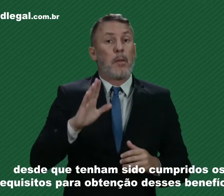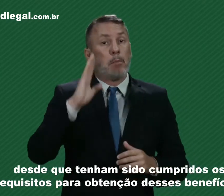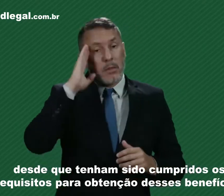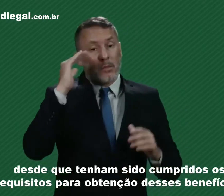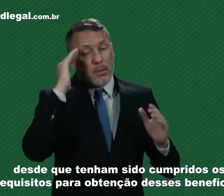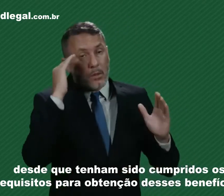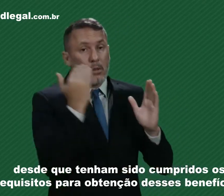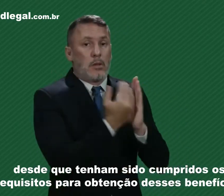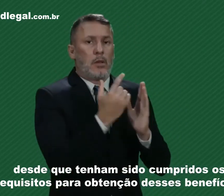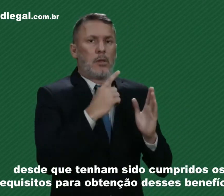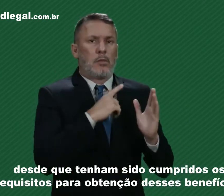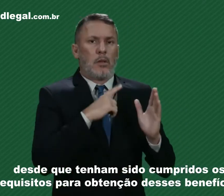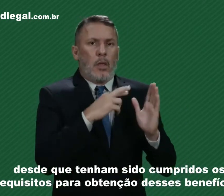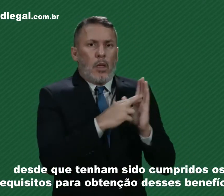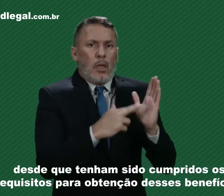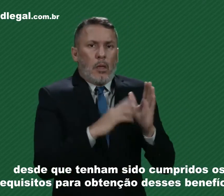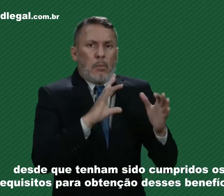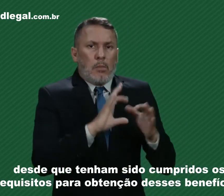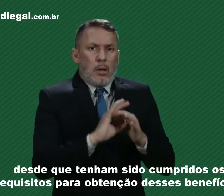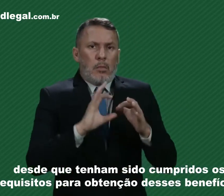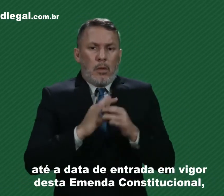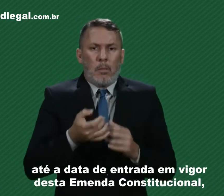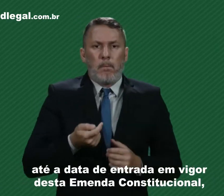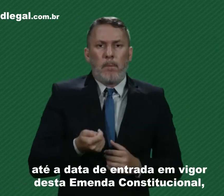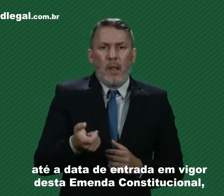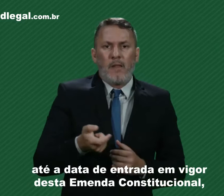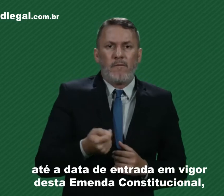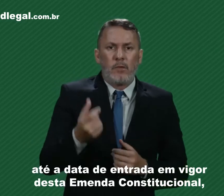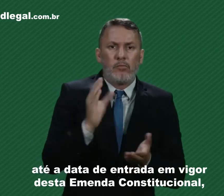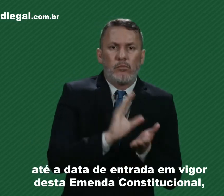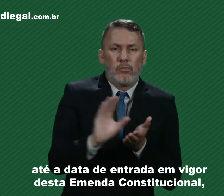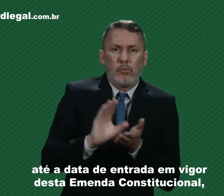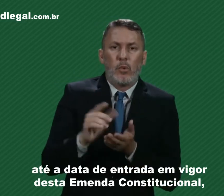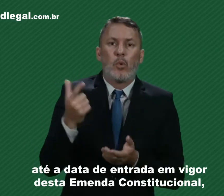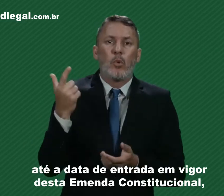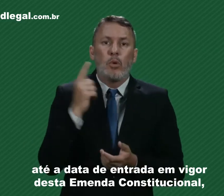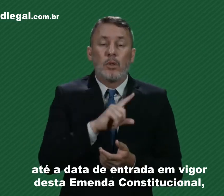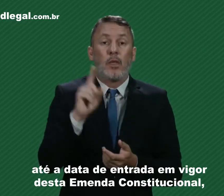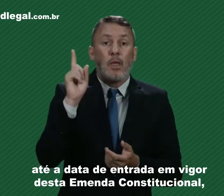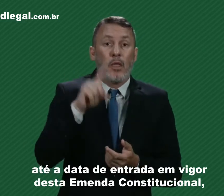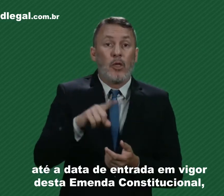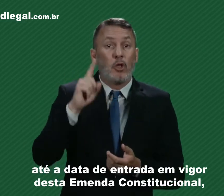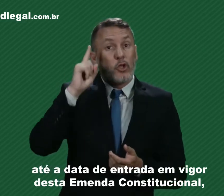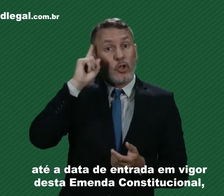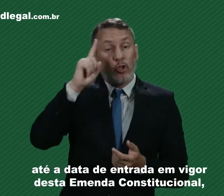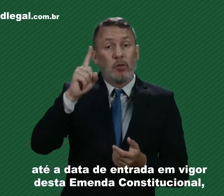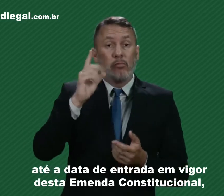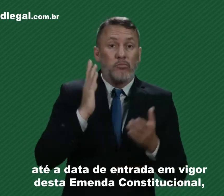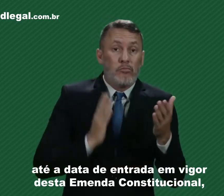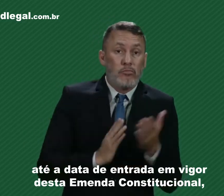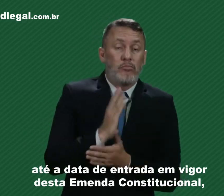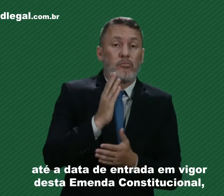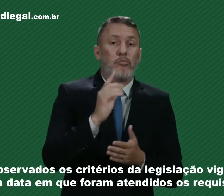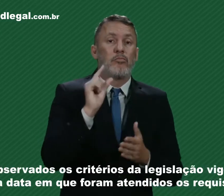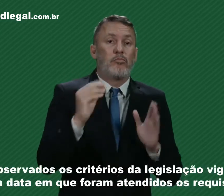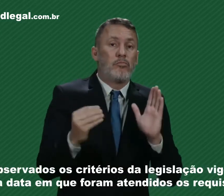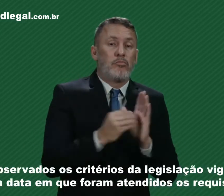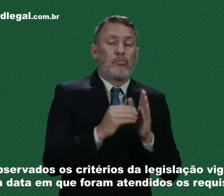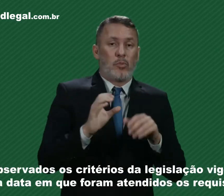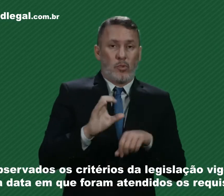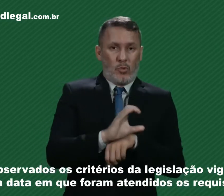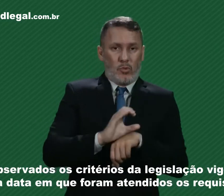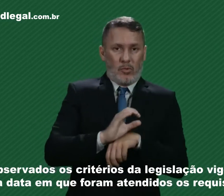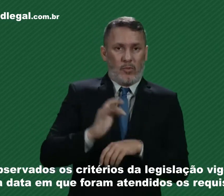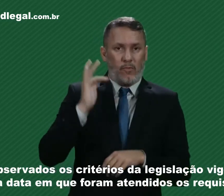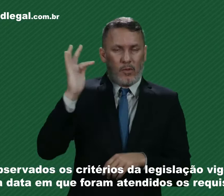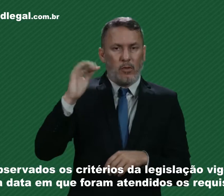os requisitos para a obtenção desses benefícios até a data de entrada em vigor desta emenda constitucional,